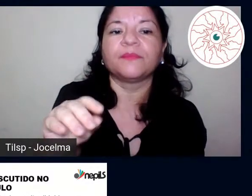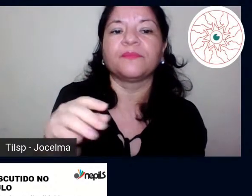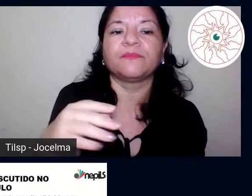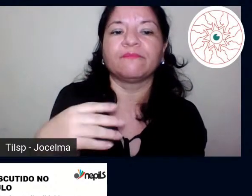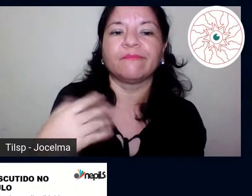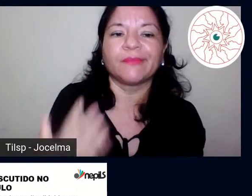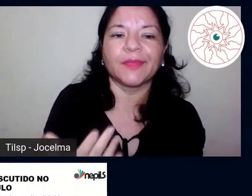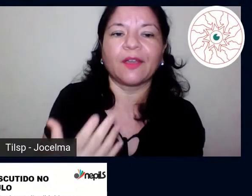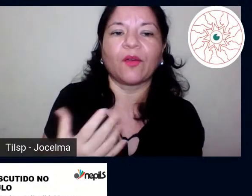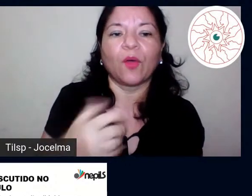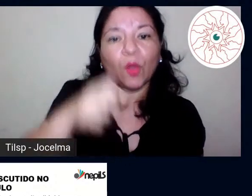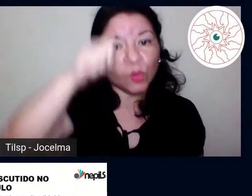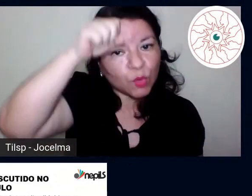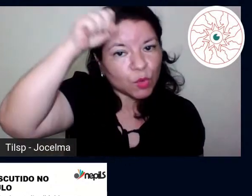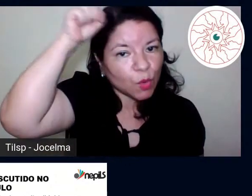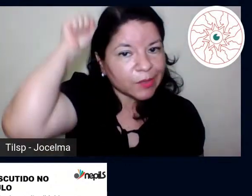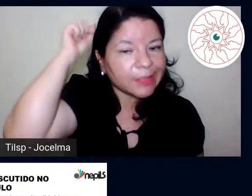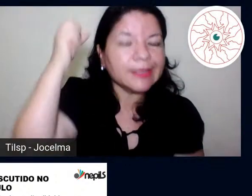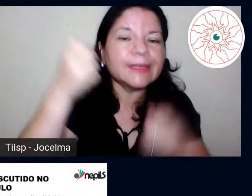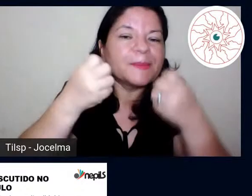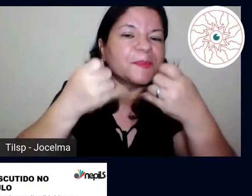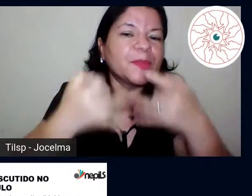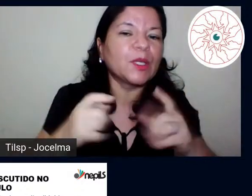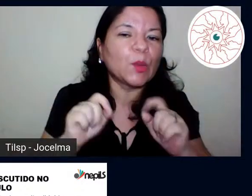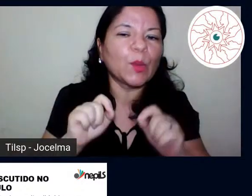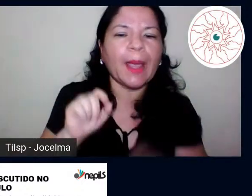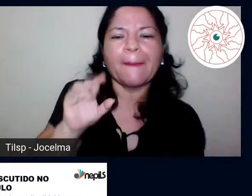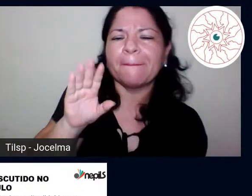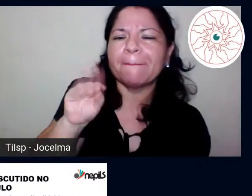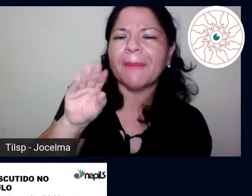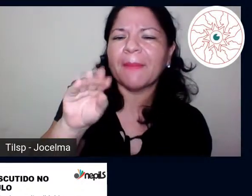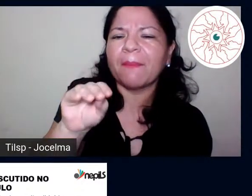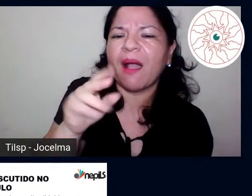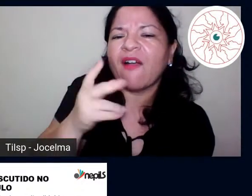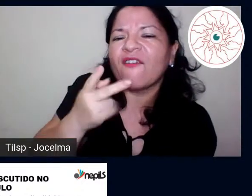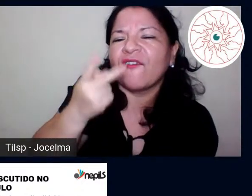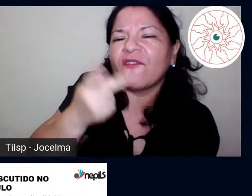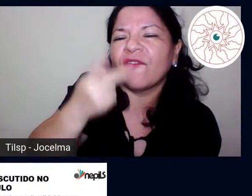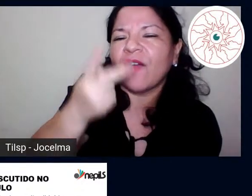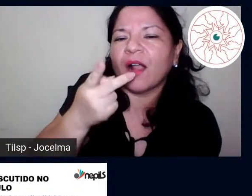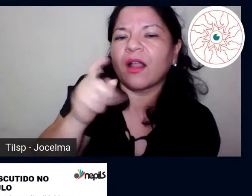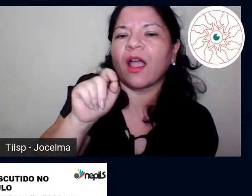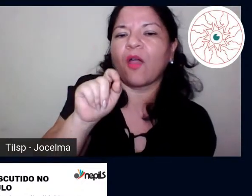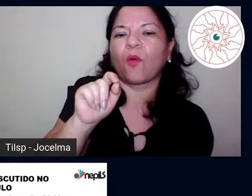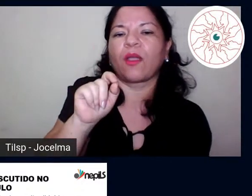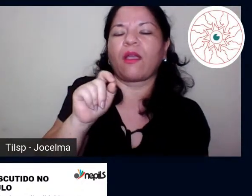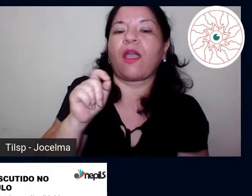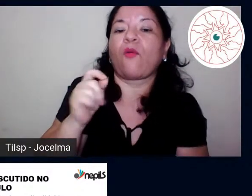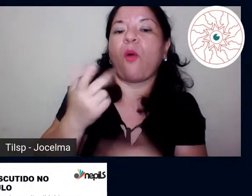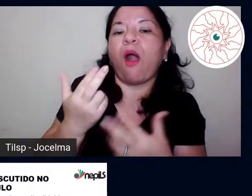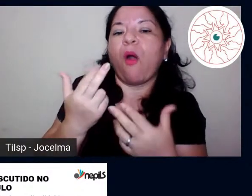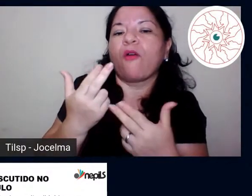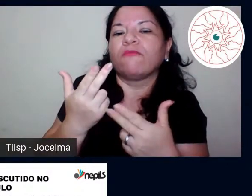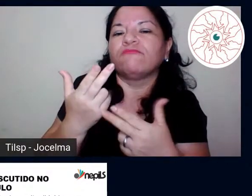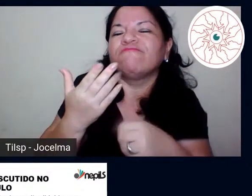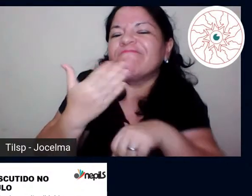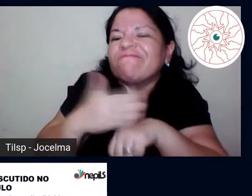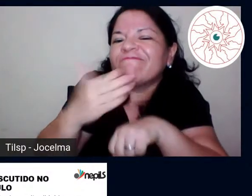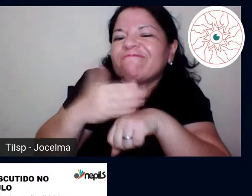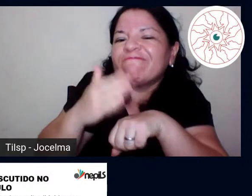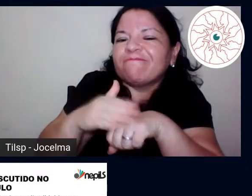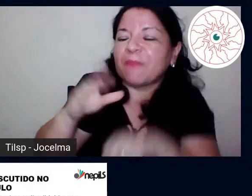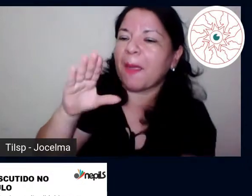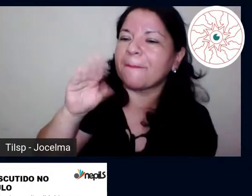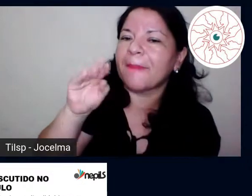conceito de SOC de fala, a modalidade falada de uma língua é a forma de execução dessa língua, certo? E